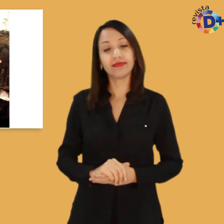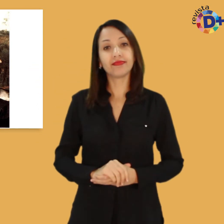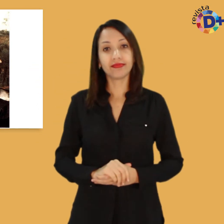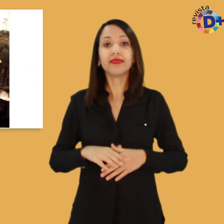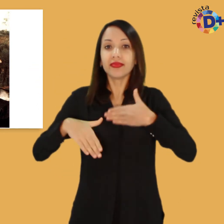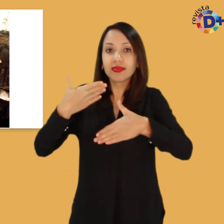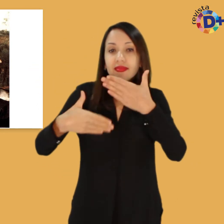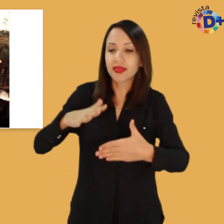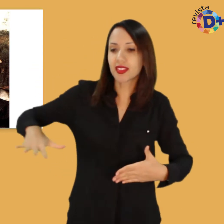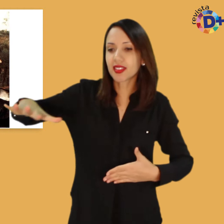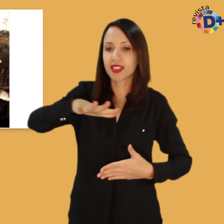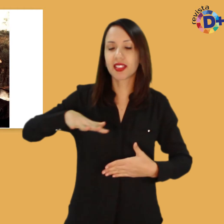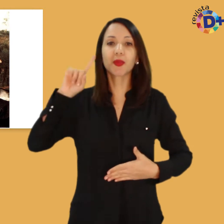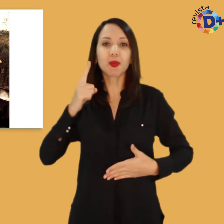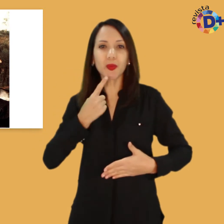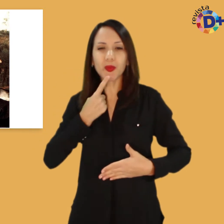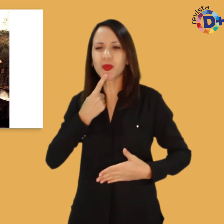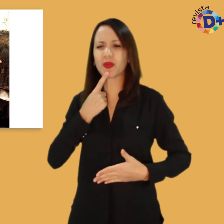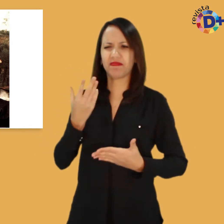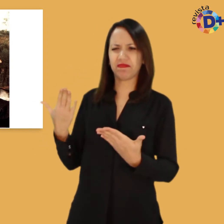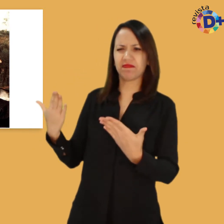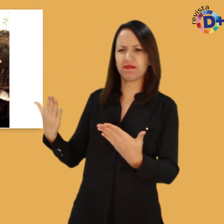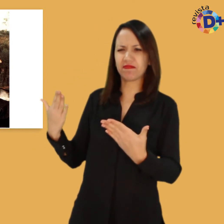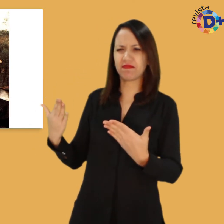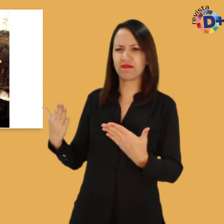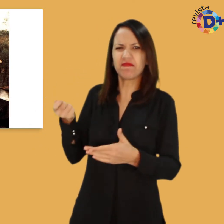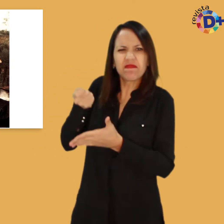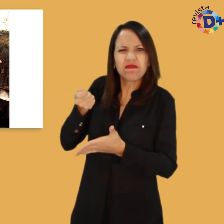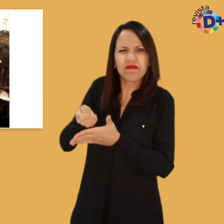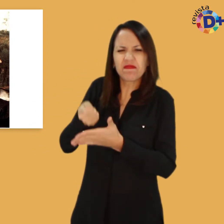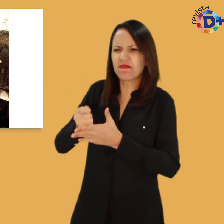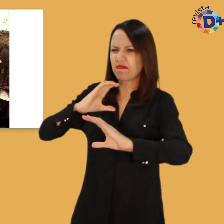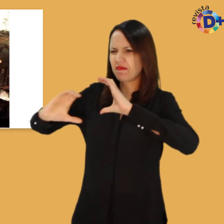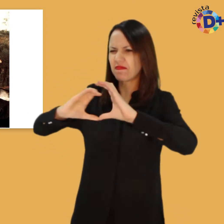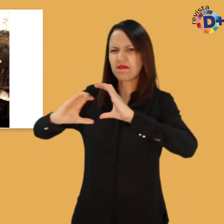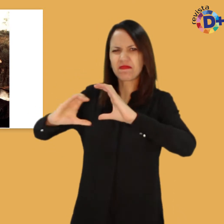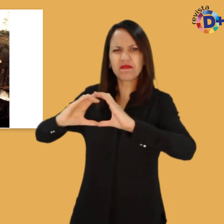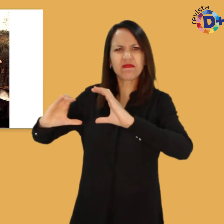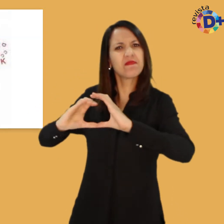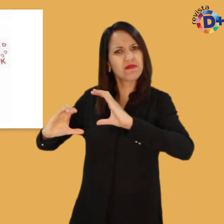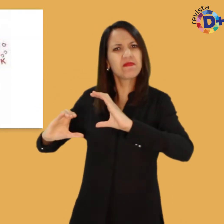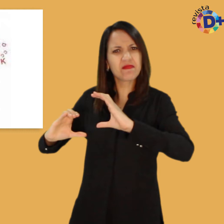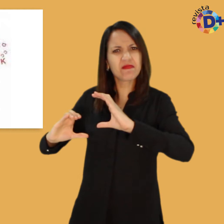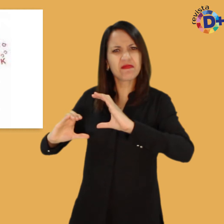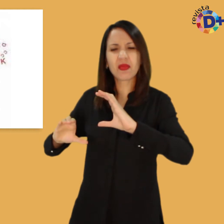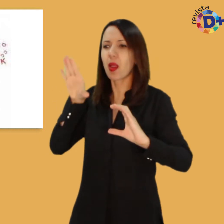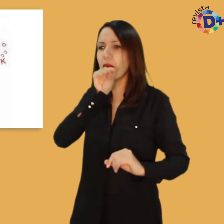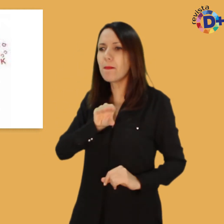Foram subjugados e obrigados a comunicar-se por meio de uma língua que lhes é estranha, a língua oral.